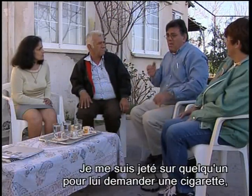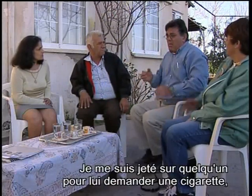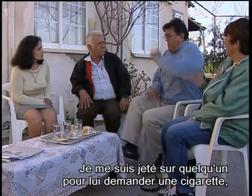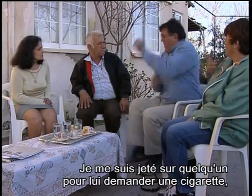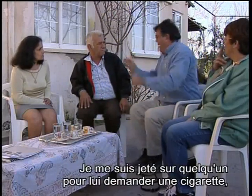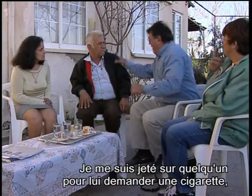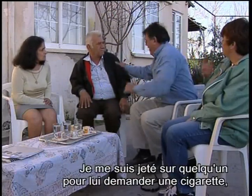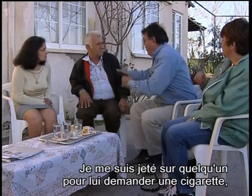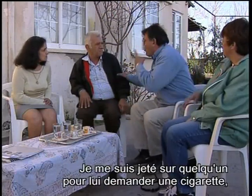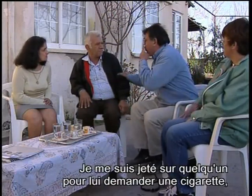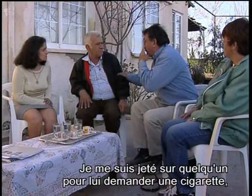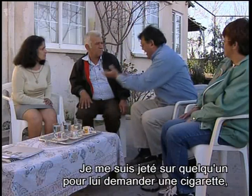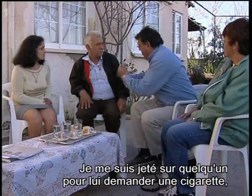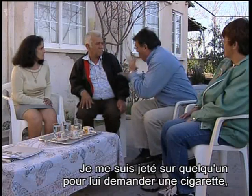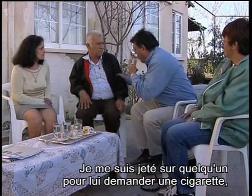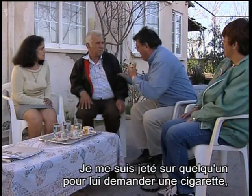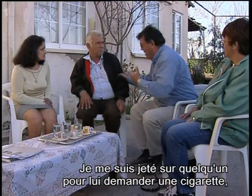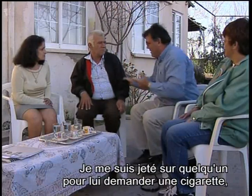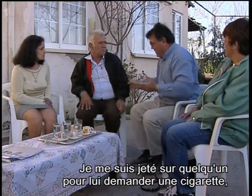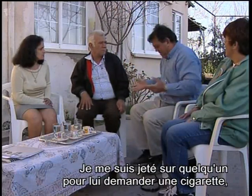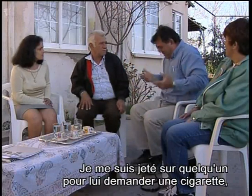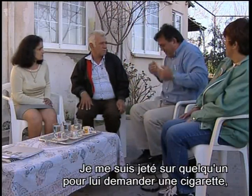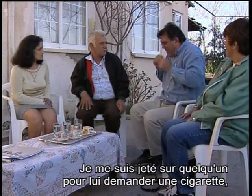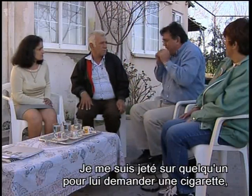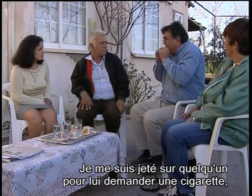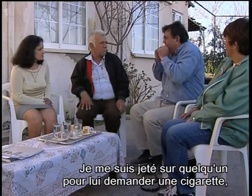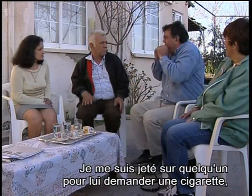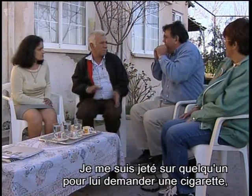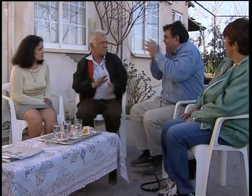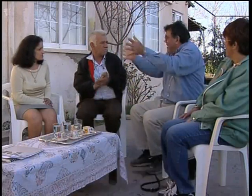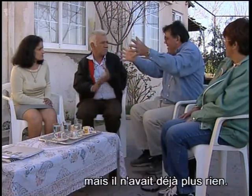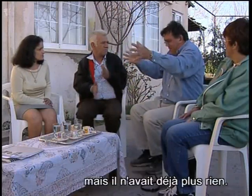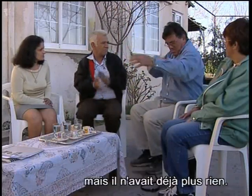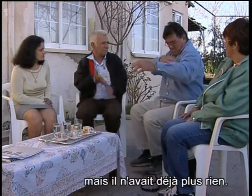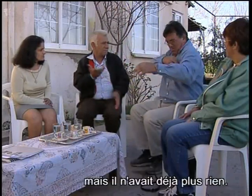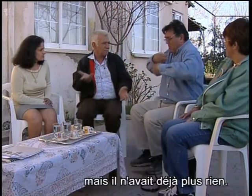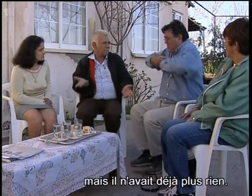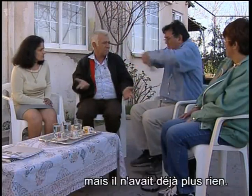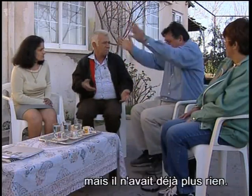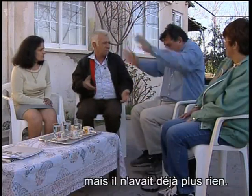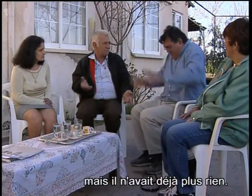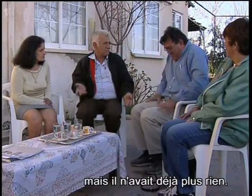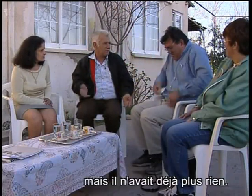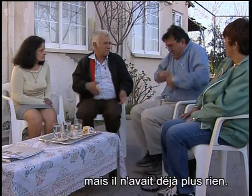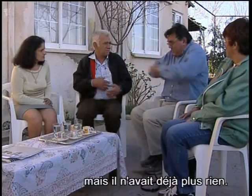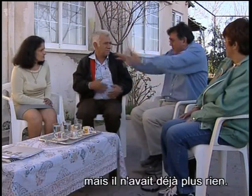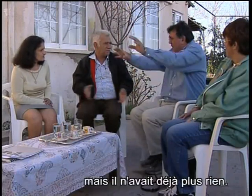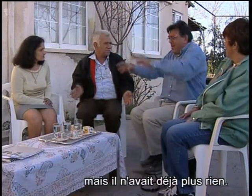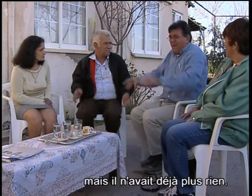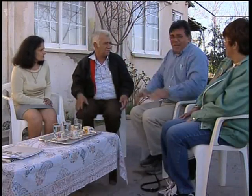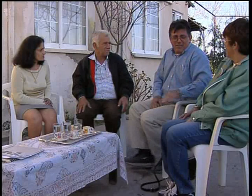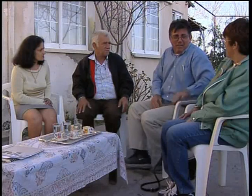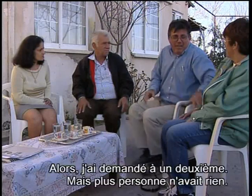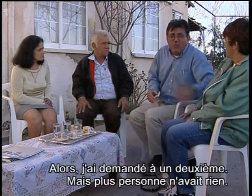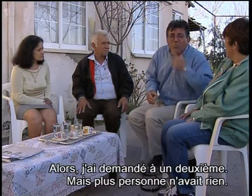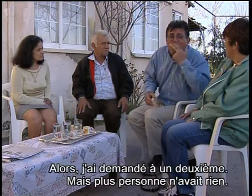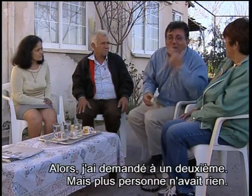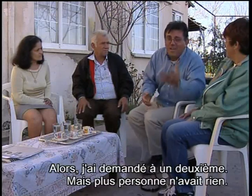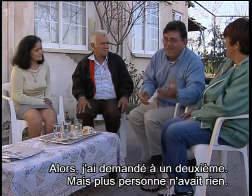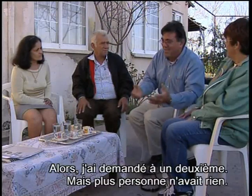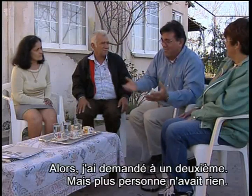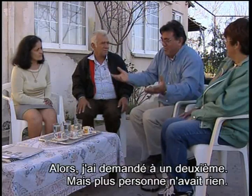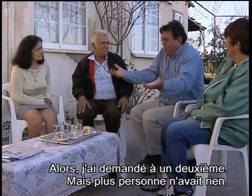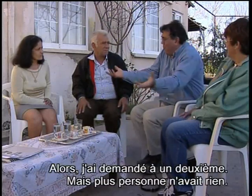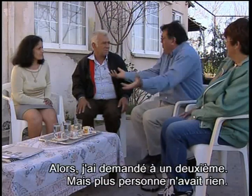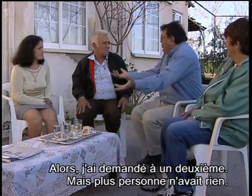Moi, je me suis précipité vers quelqu'un pour lui demander une cigarette. Mais il avait rien. Il avait déjà plus rien. Alors,